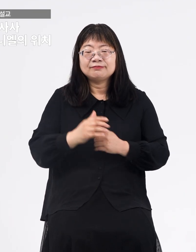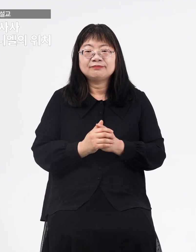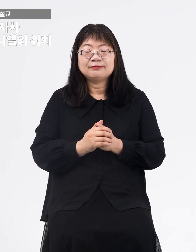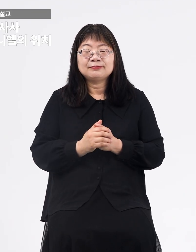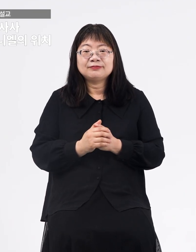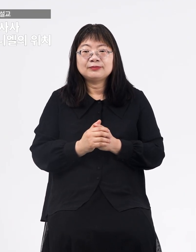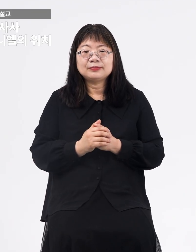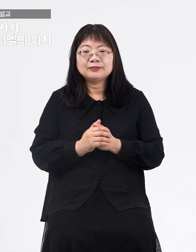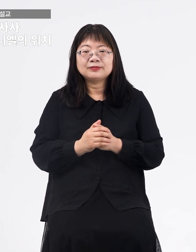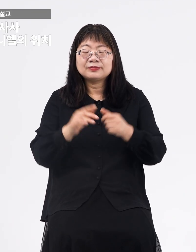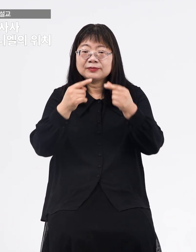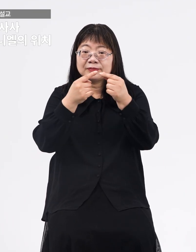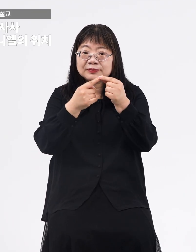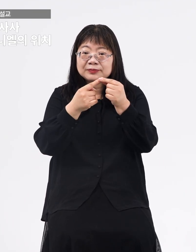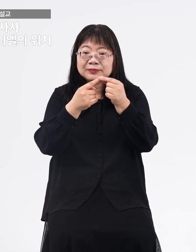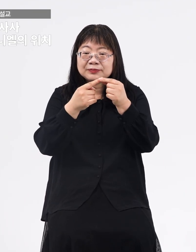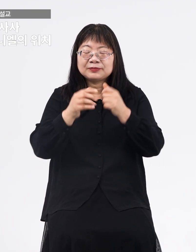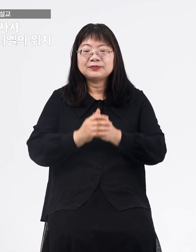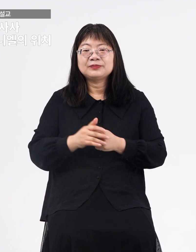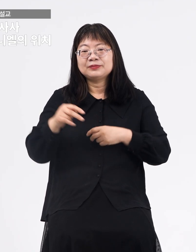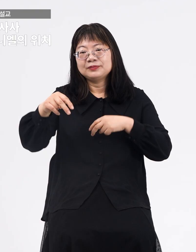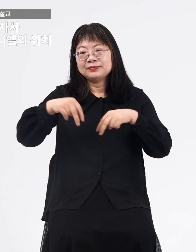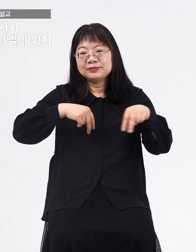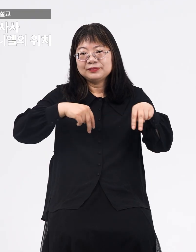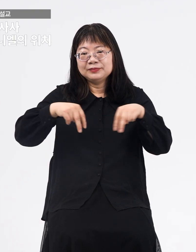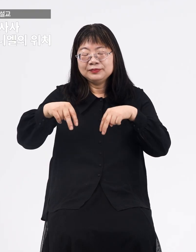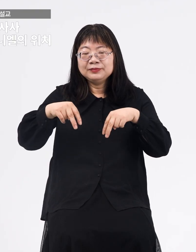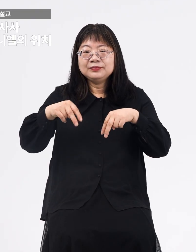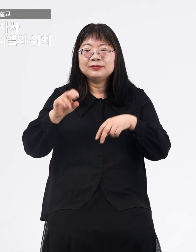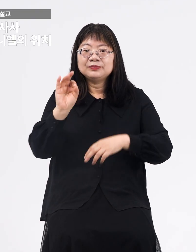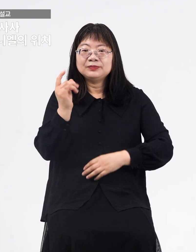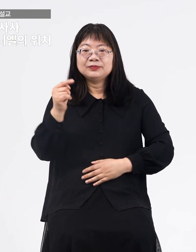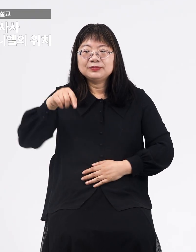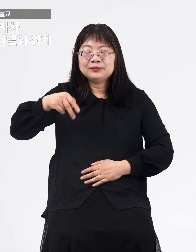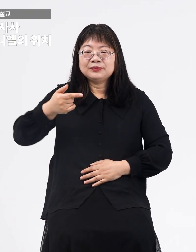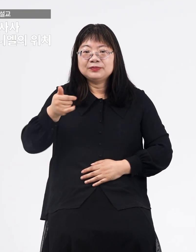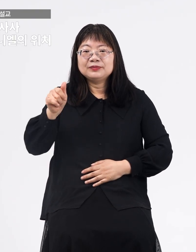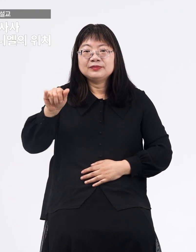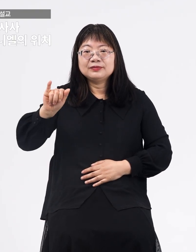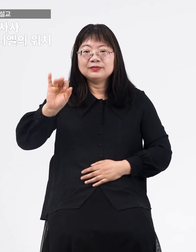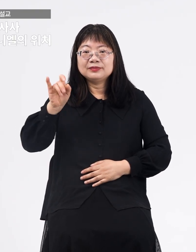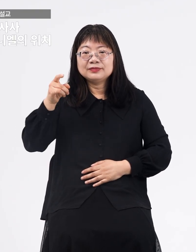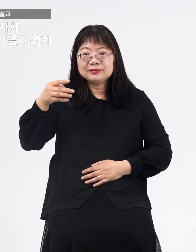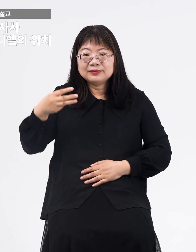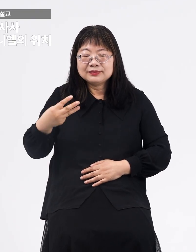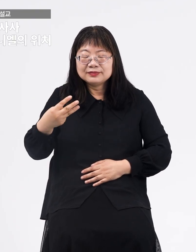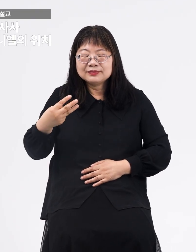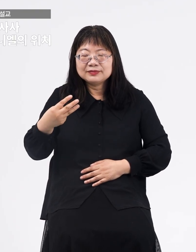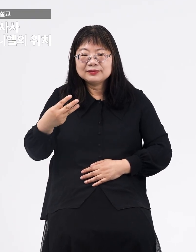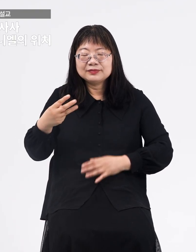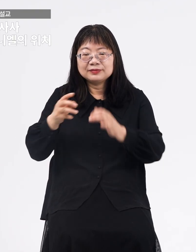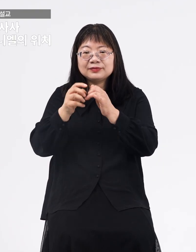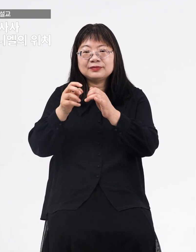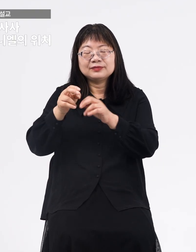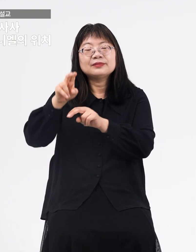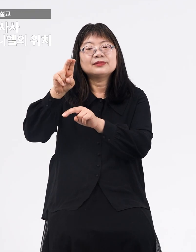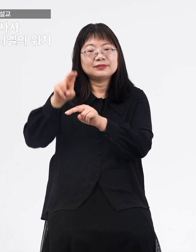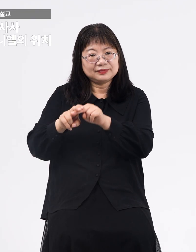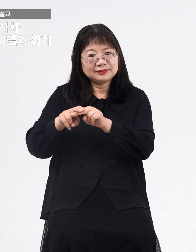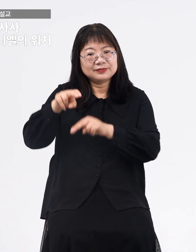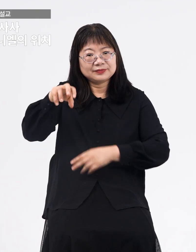첫 사사 온니엘의 그다음 뭐죠? 위치